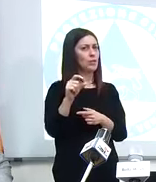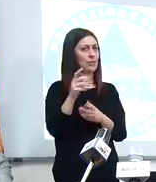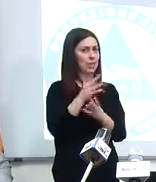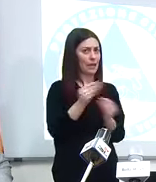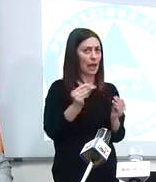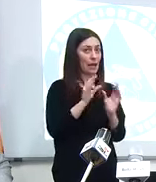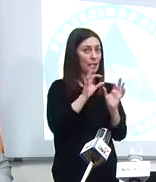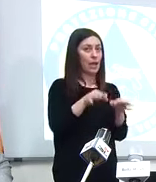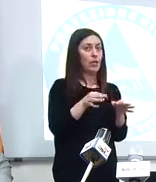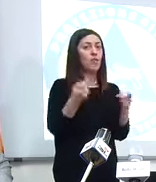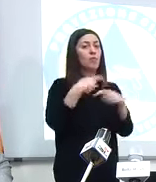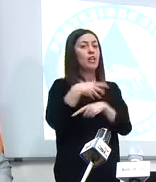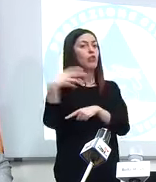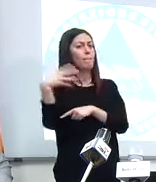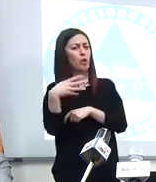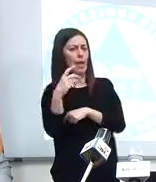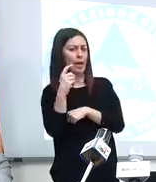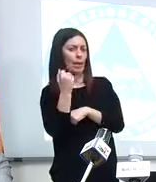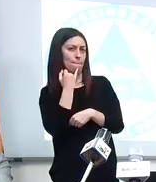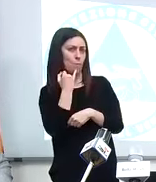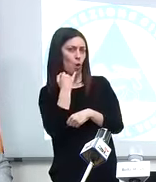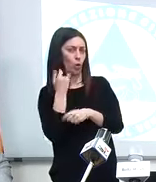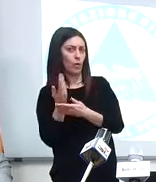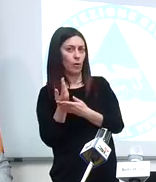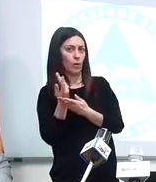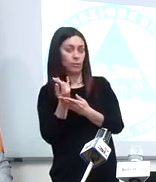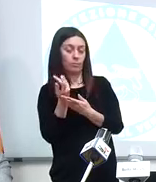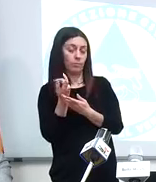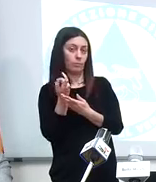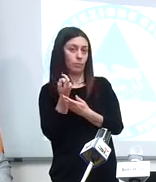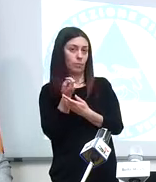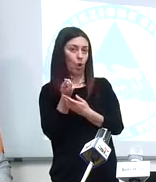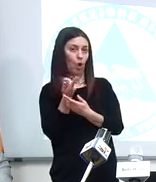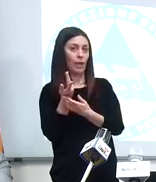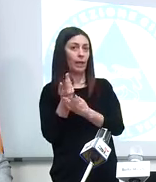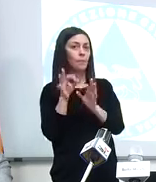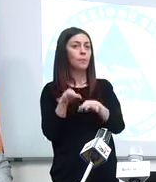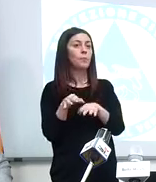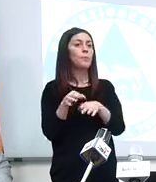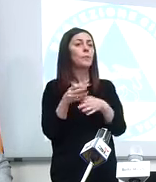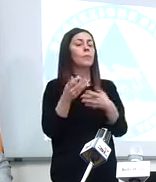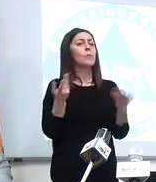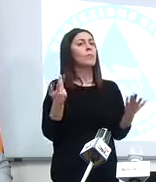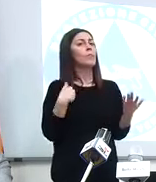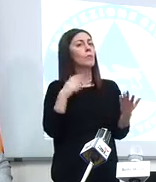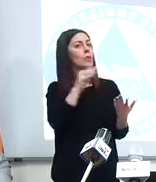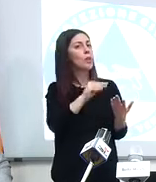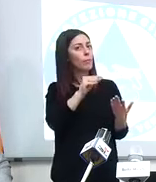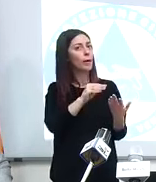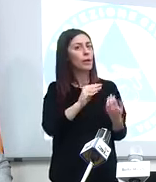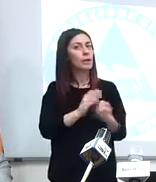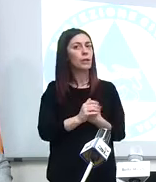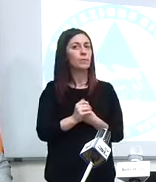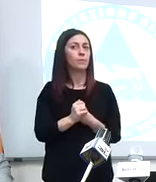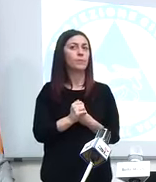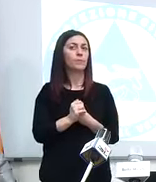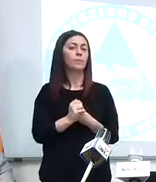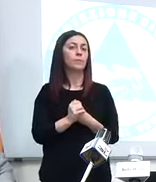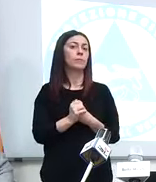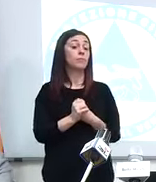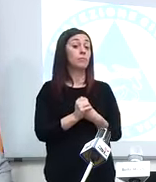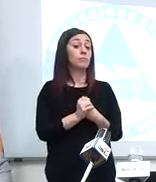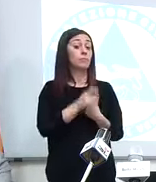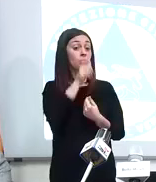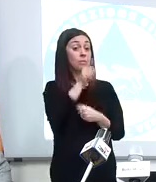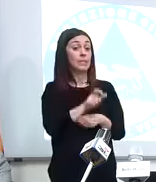di Moderna, quindi inferiore. Ecco, la mia domanda è questa. C'è il rischio che chi viene vaccinato